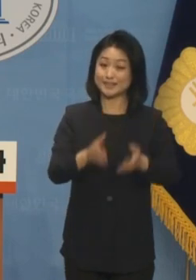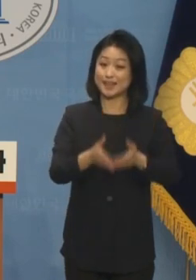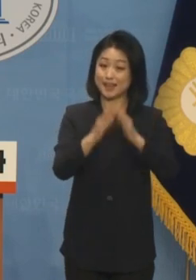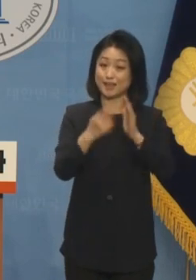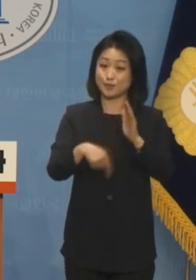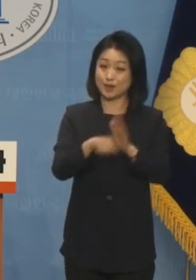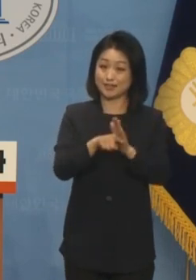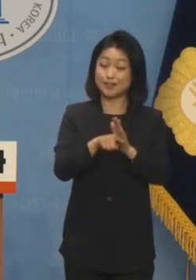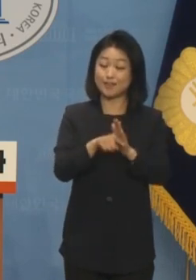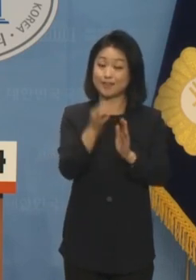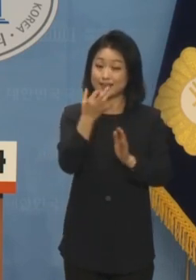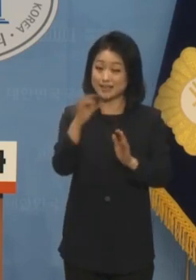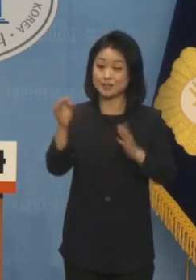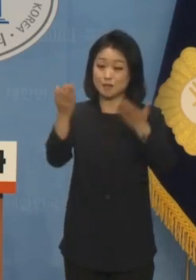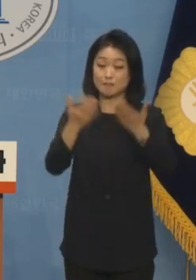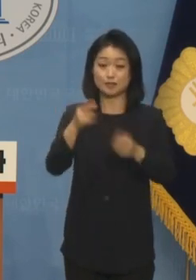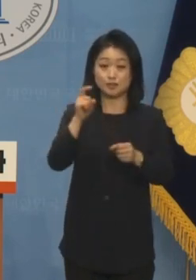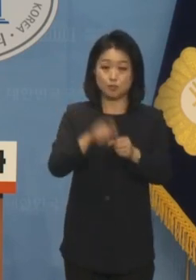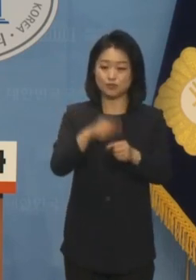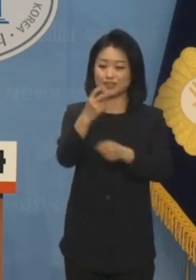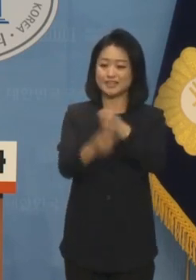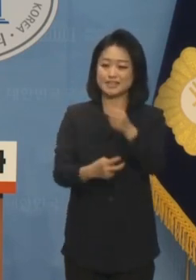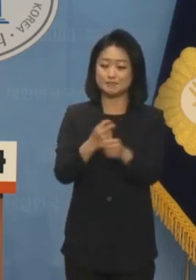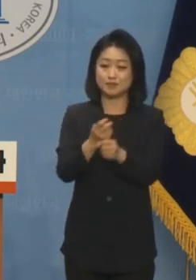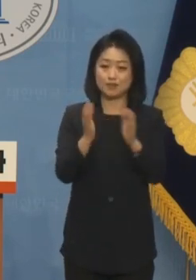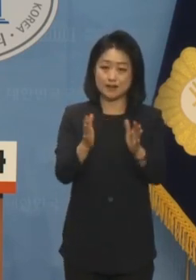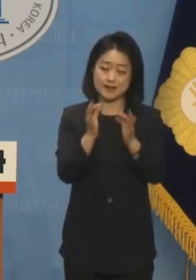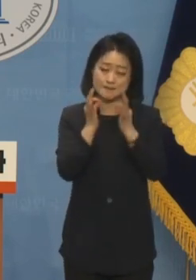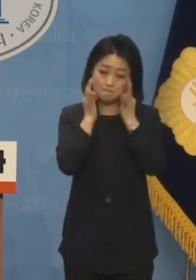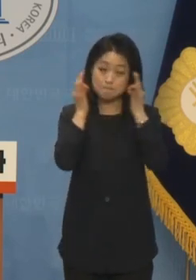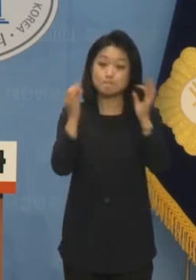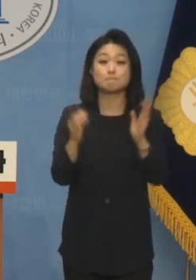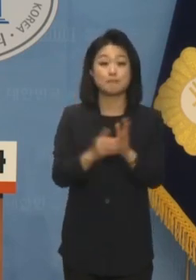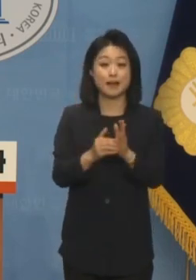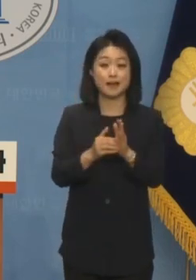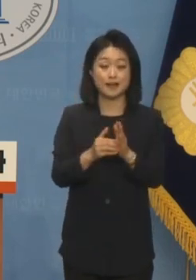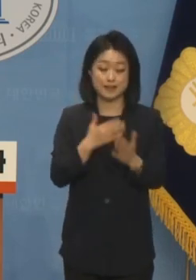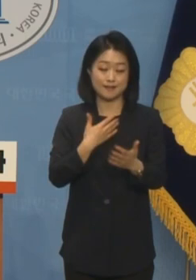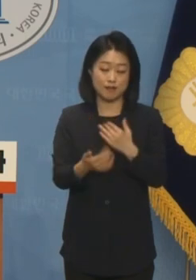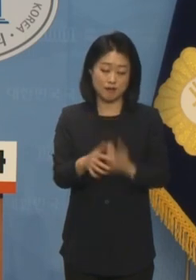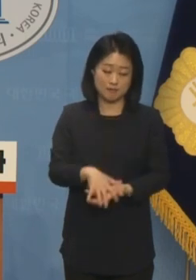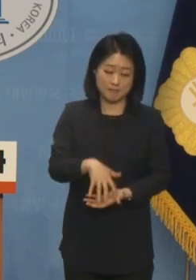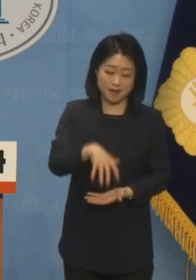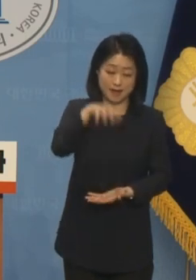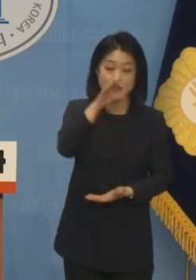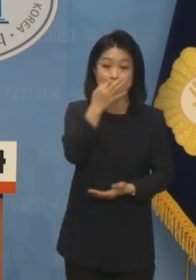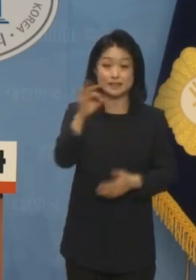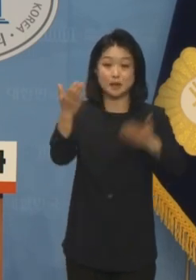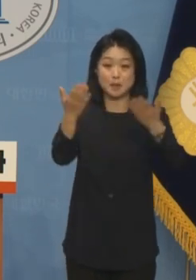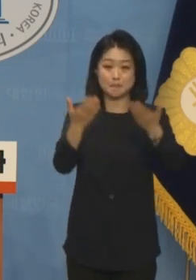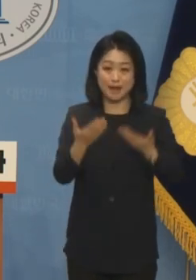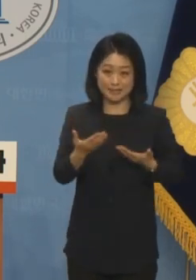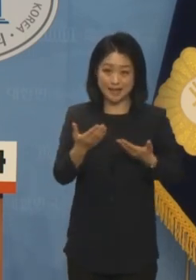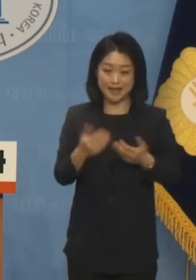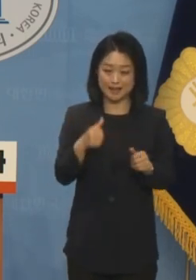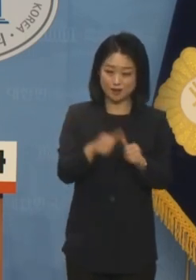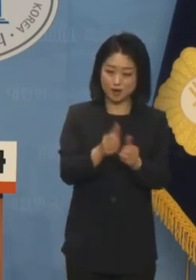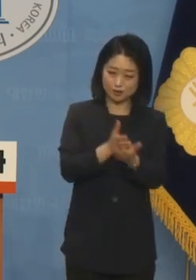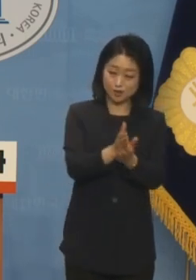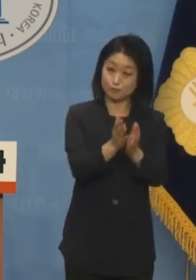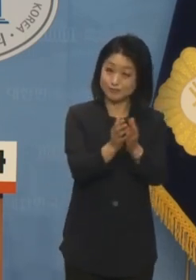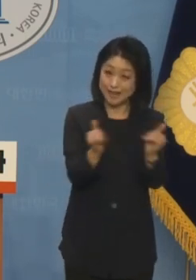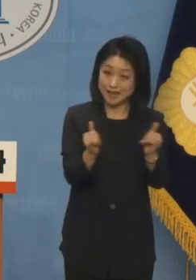업계에서 인정받는 기업으로 20년간 이끌었고 그러한 여러 경력을 인정받아 컨설팅